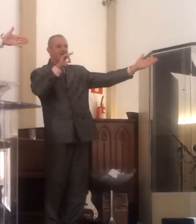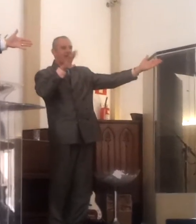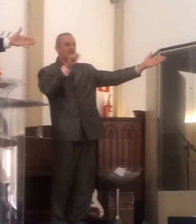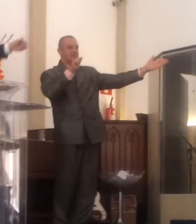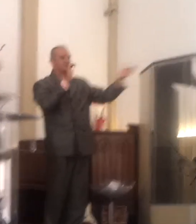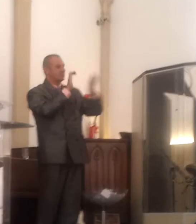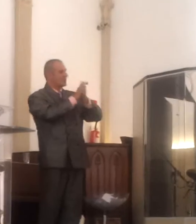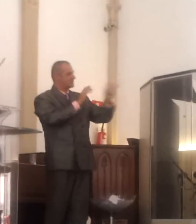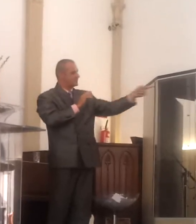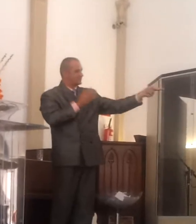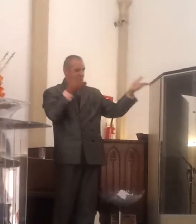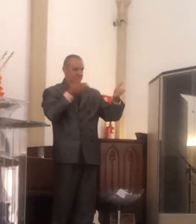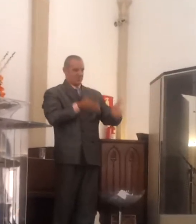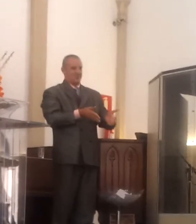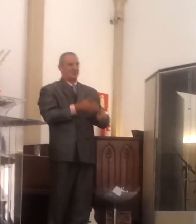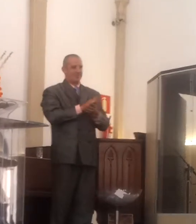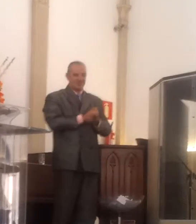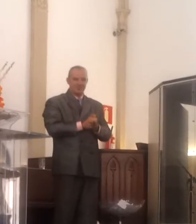pouco,